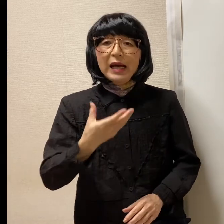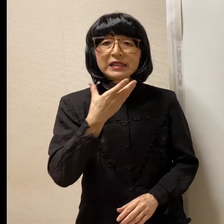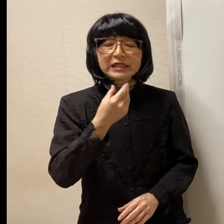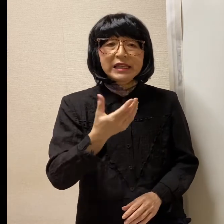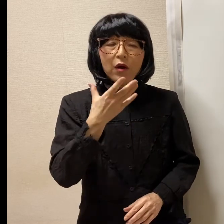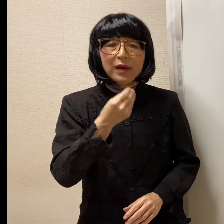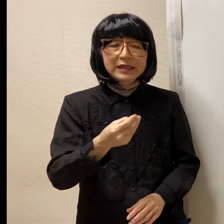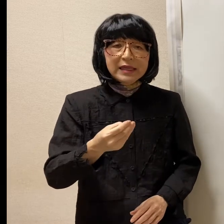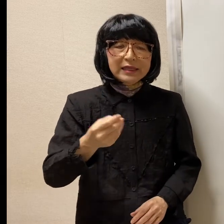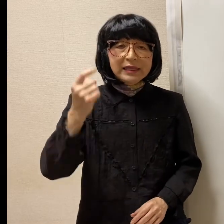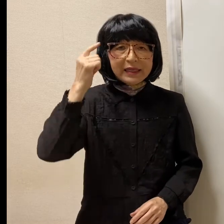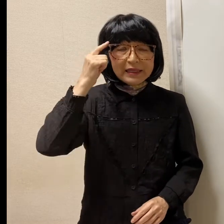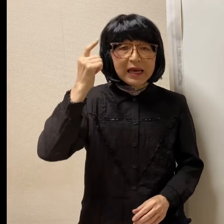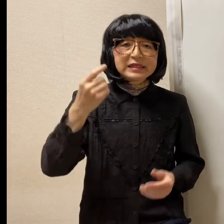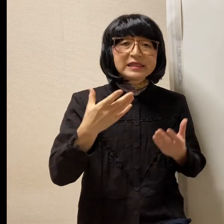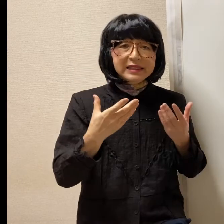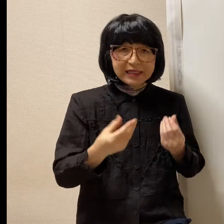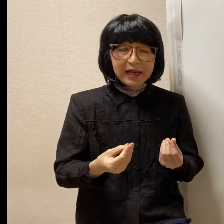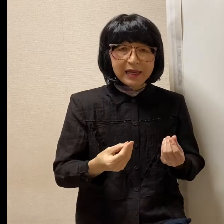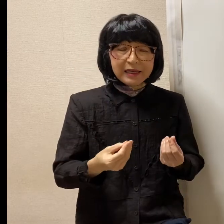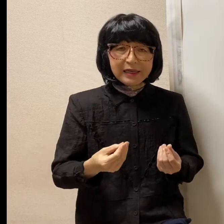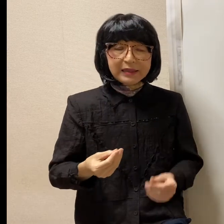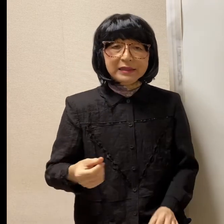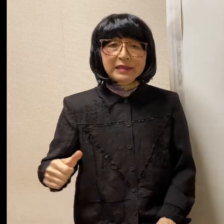私は幸せを感じた。